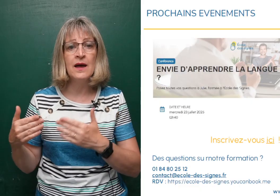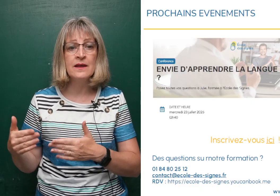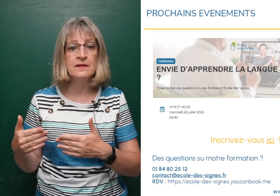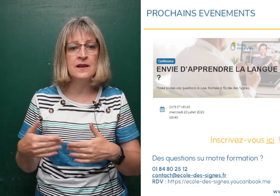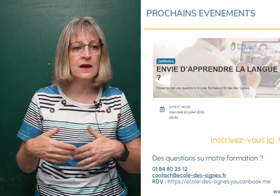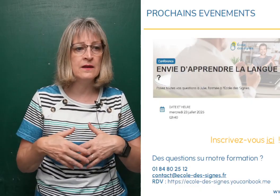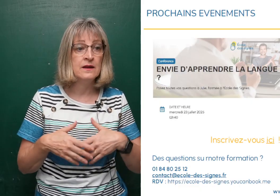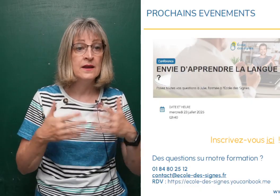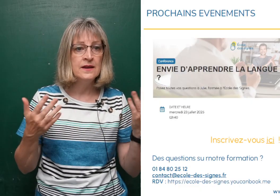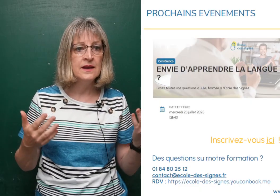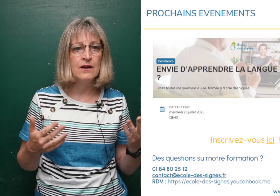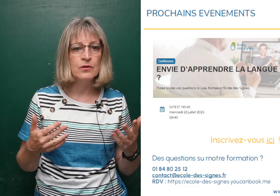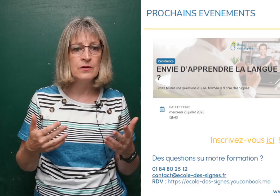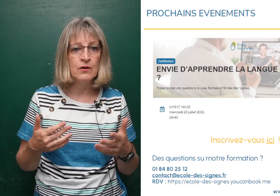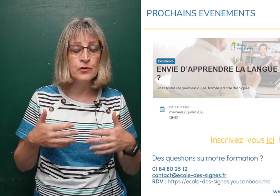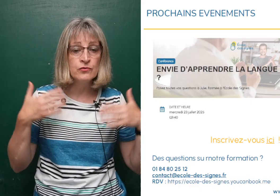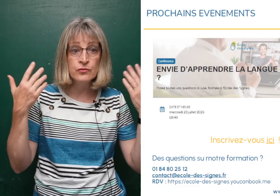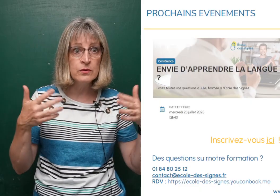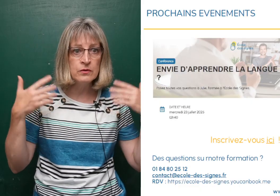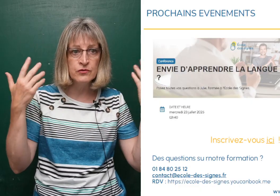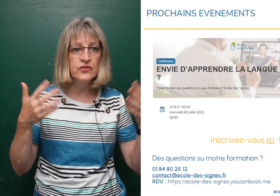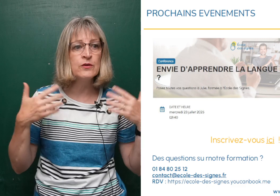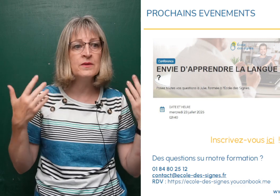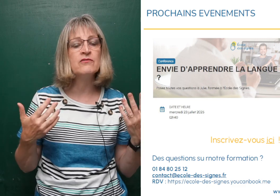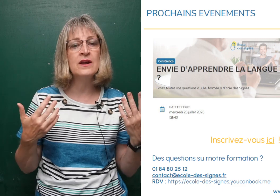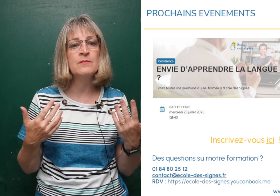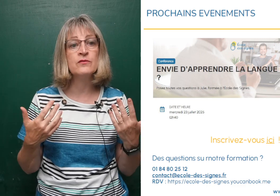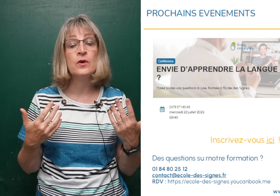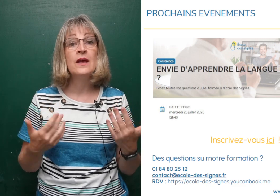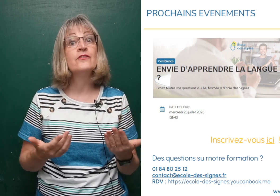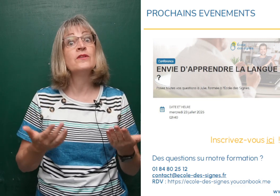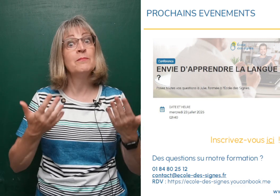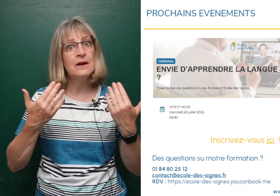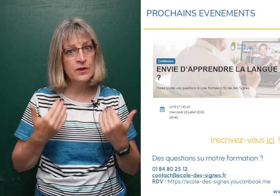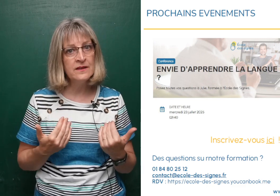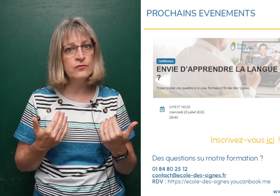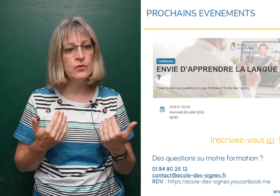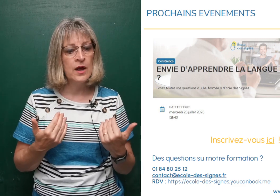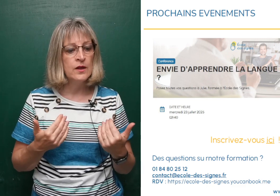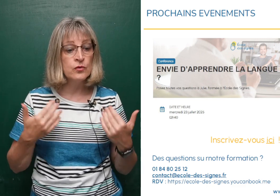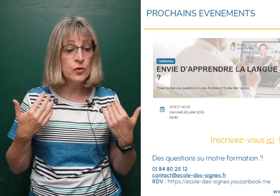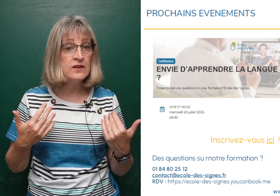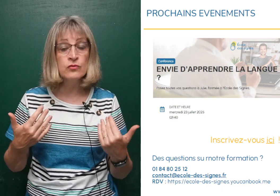M-A-M-A-N. Il a entendu je ne sais combien de fois à la maison. Ce n'est pas le cas des sourds. Donc eux, les sourds, quand